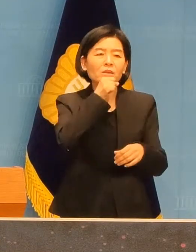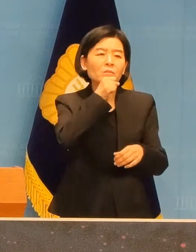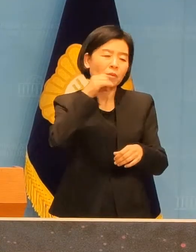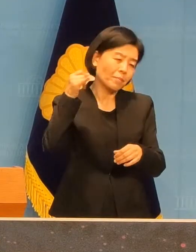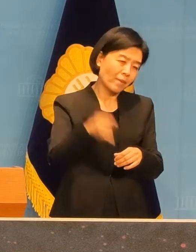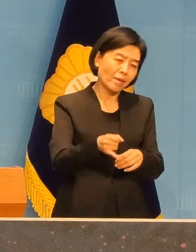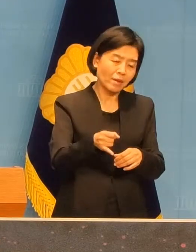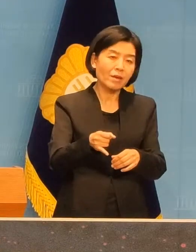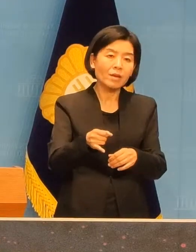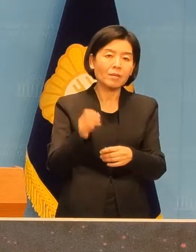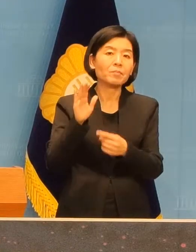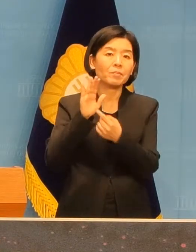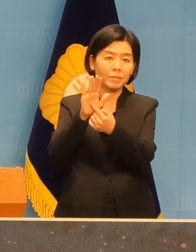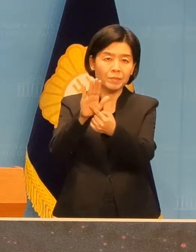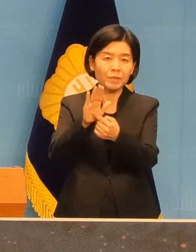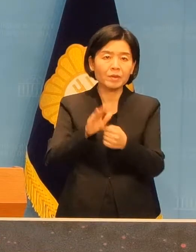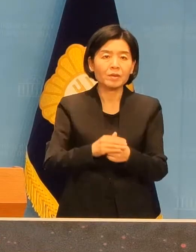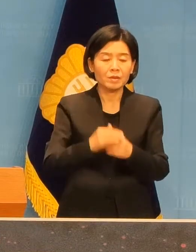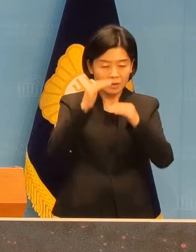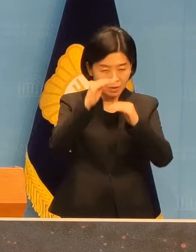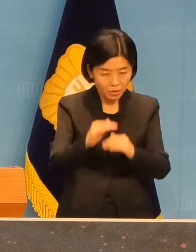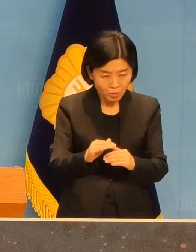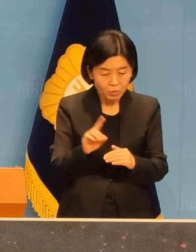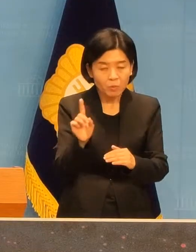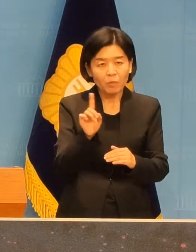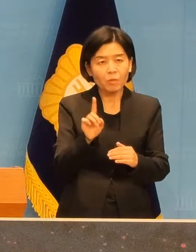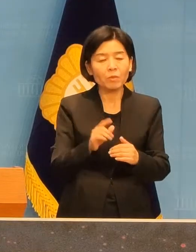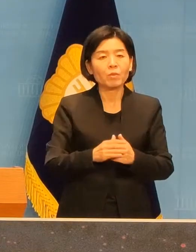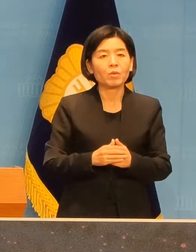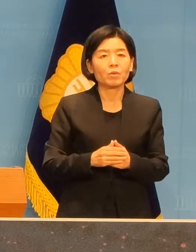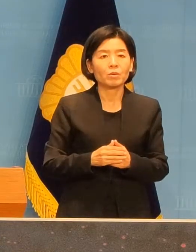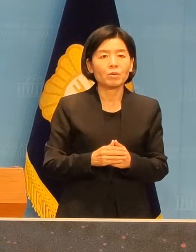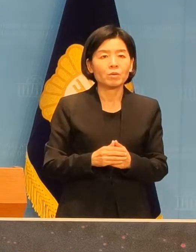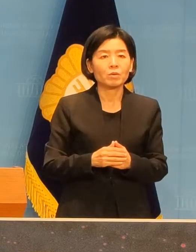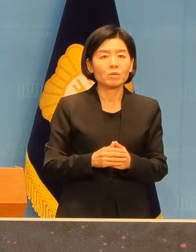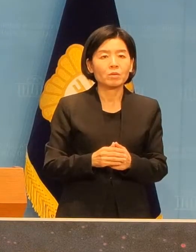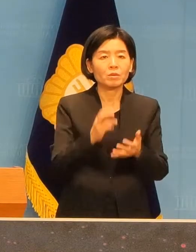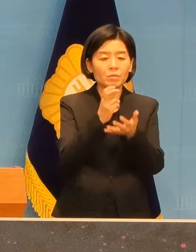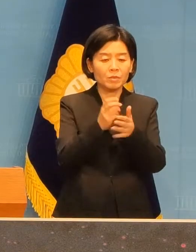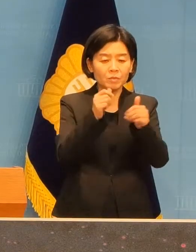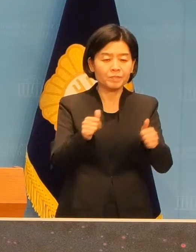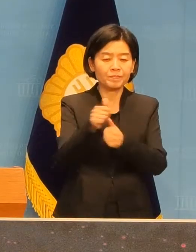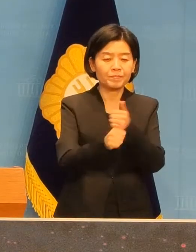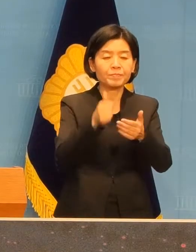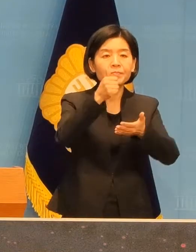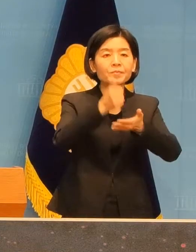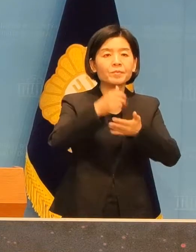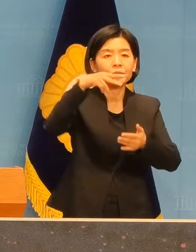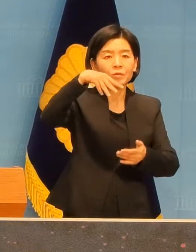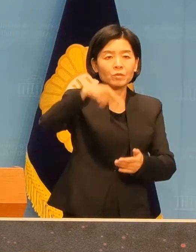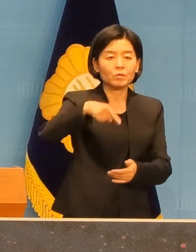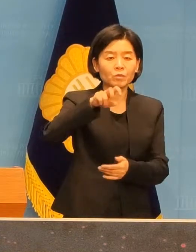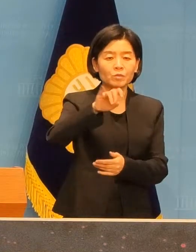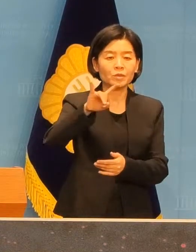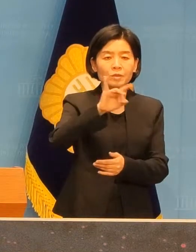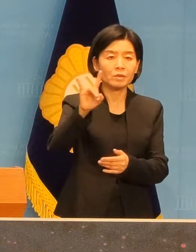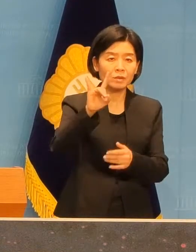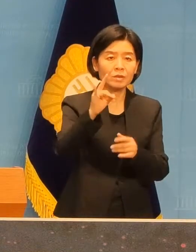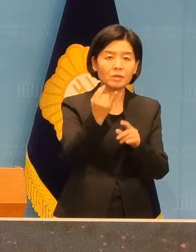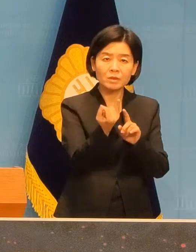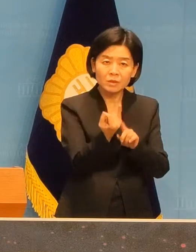F학점이었다라고 규정했습니다. 내용을 보면 이렇습니다. 추미애 법사위원장이